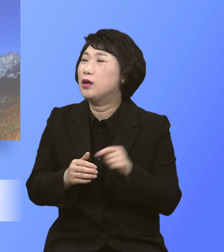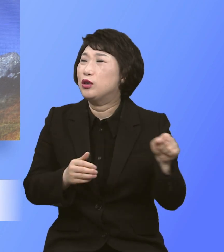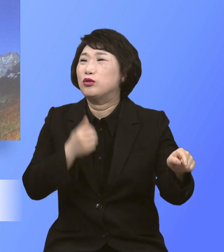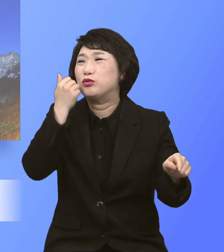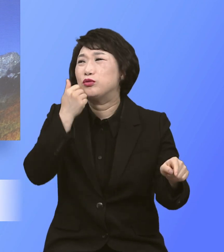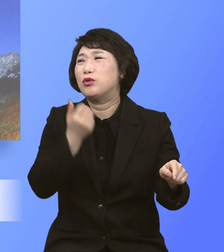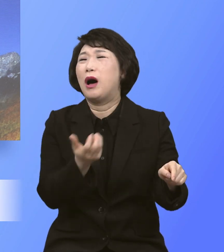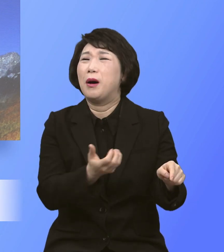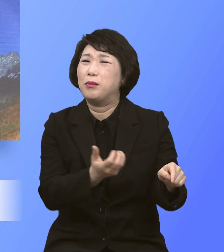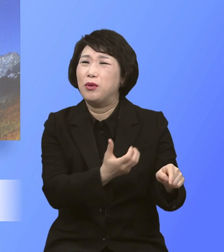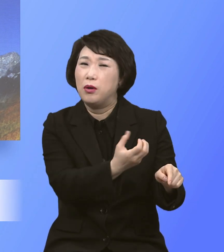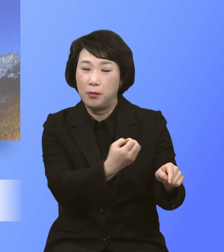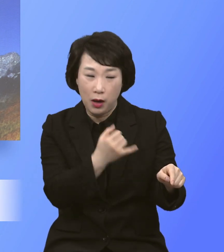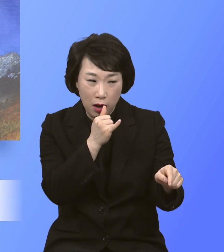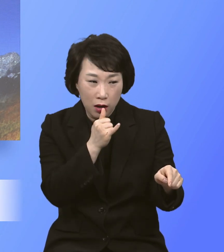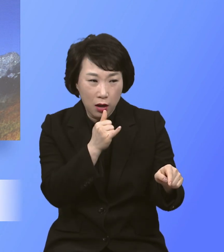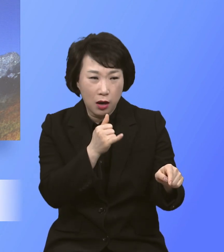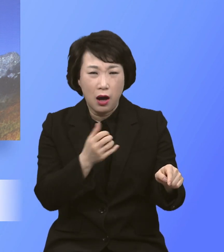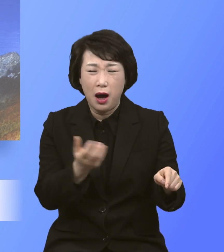아파요.